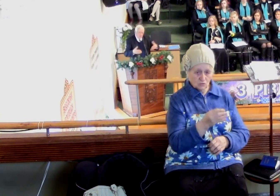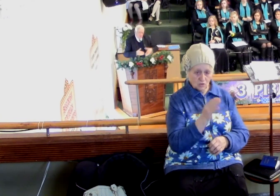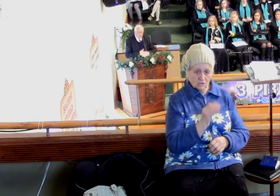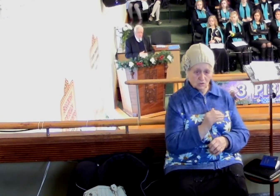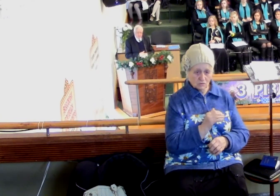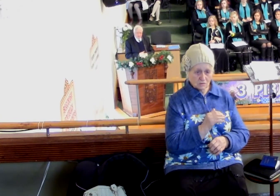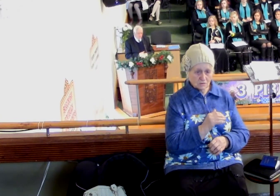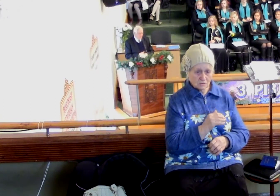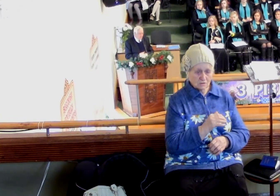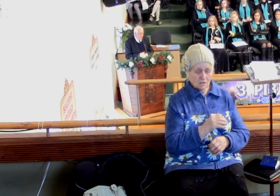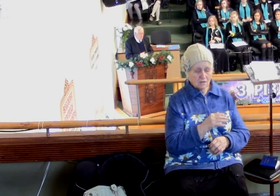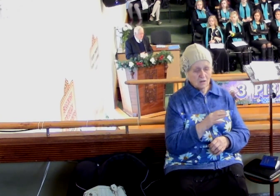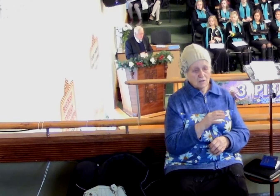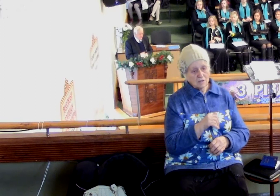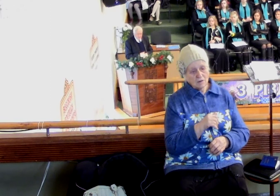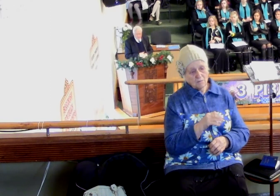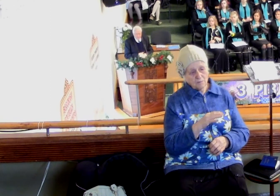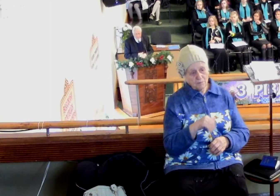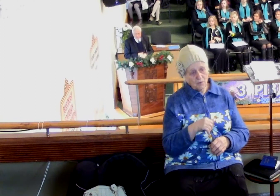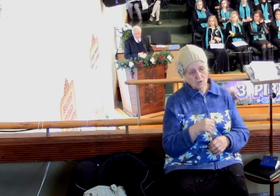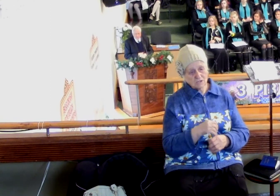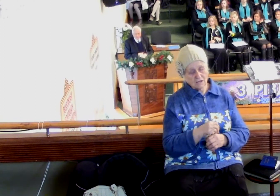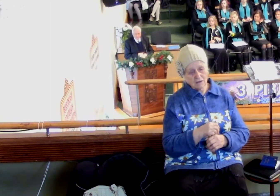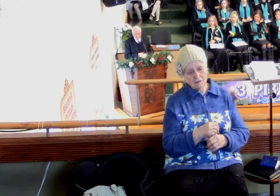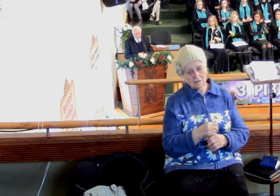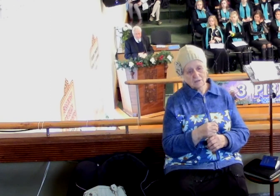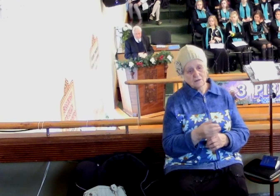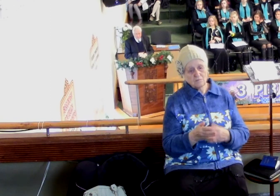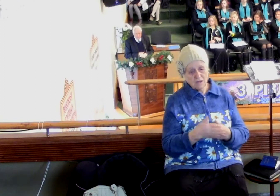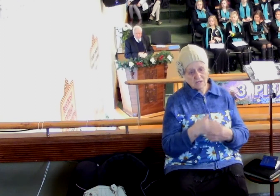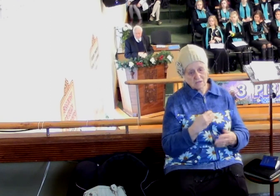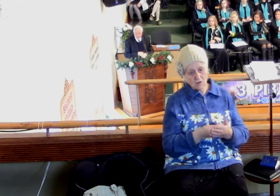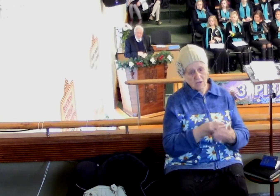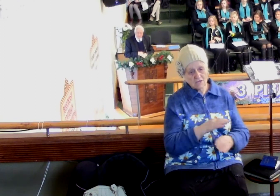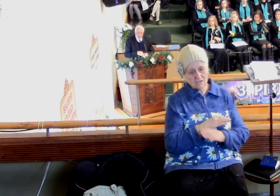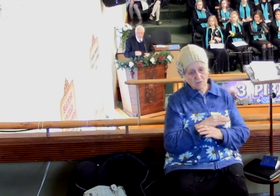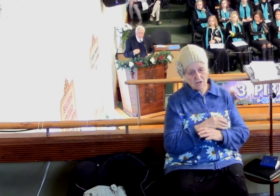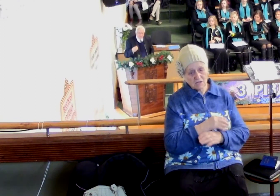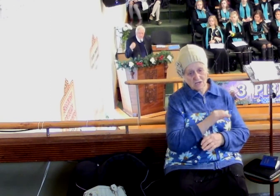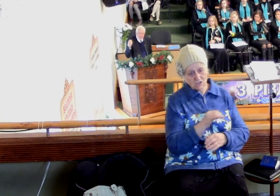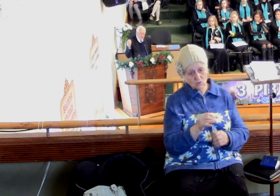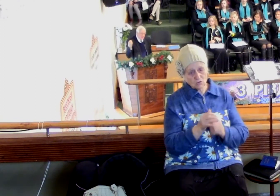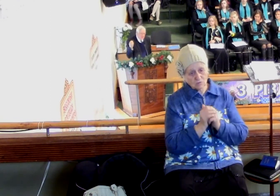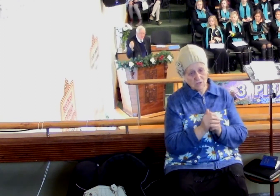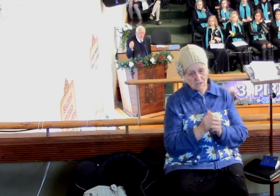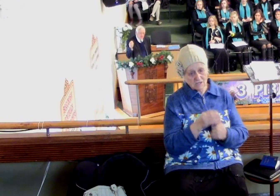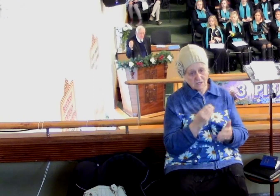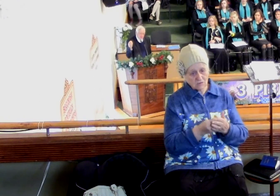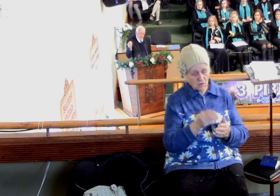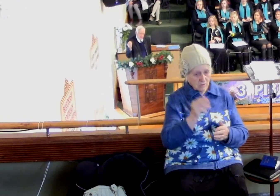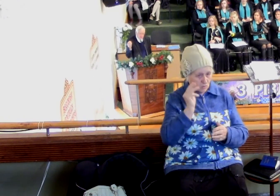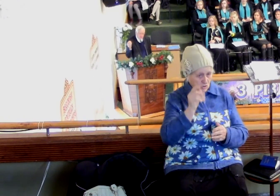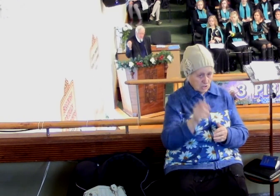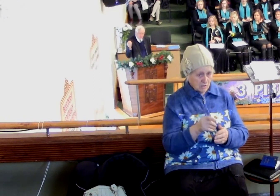пришел потом с учениками после вечери в сад Гефсиманский и в молитве сказал ему: не как я хочу, а как